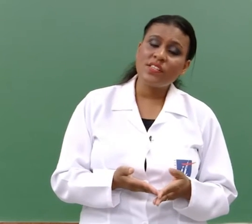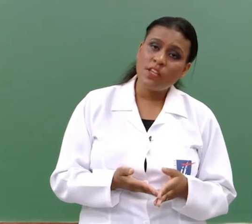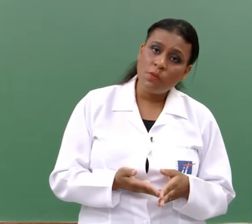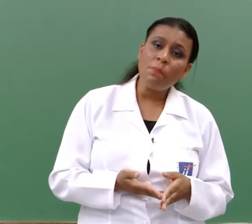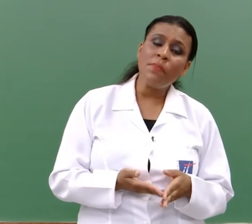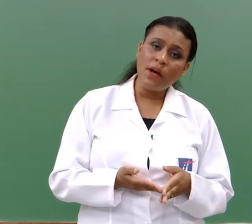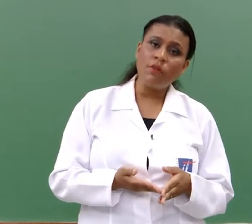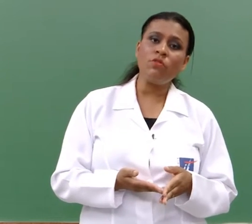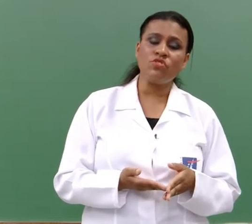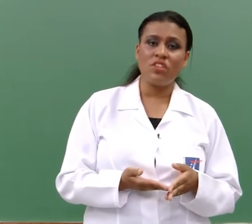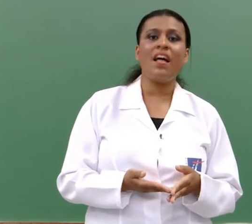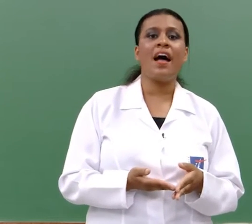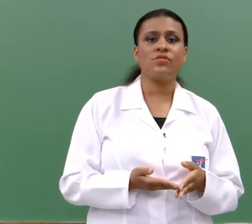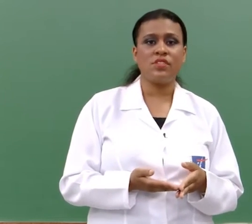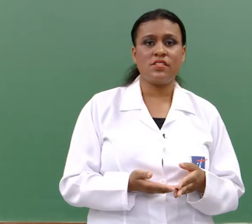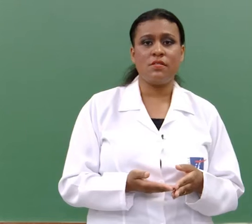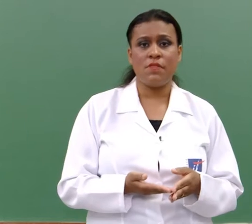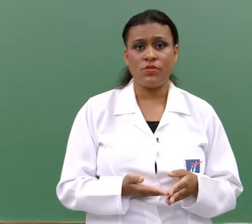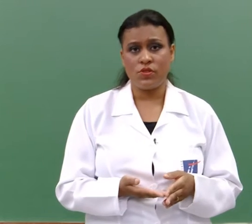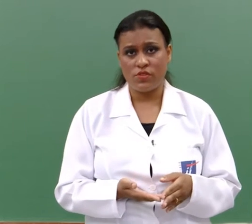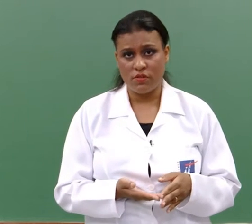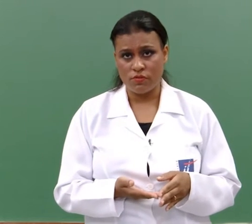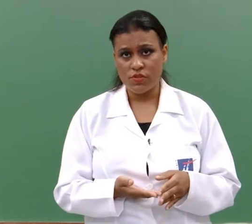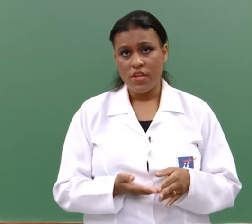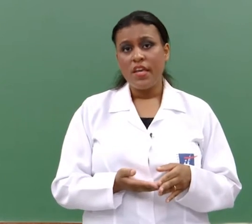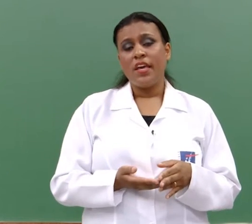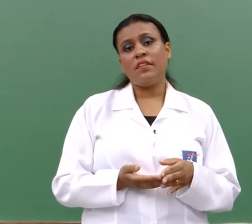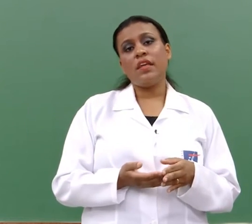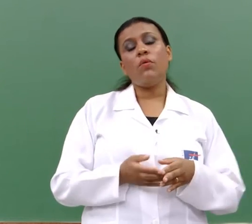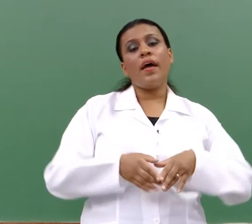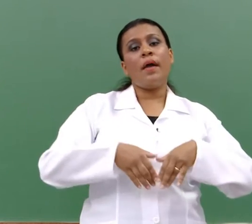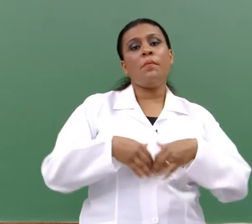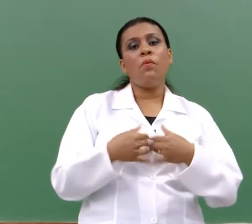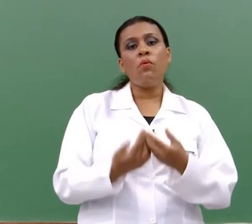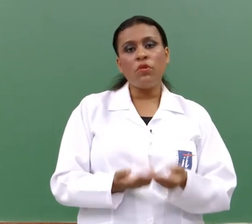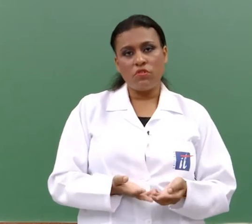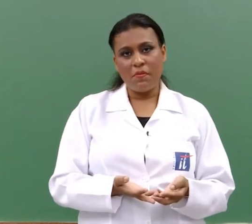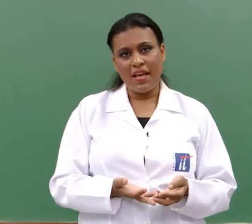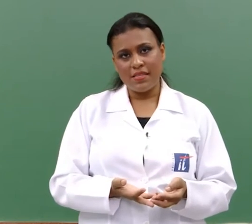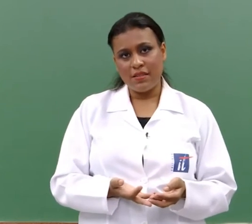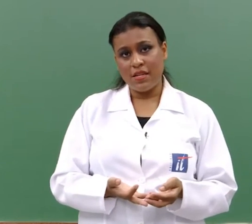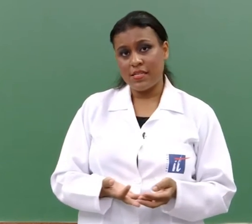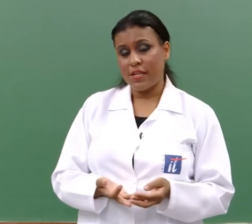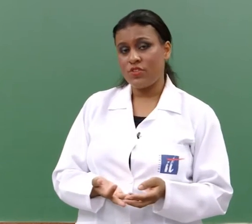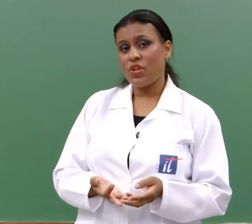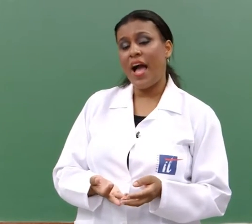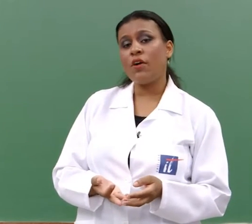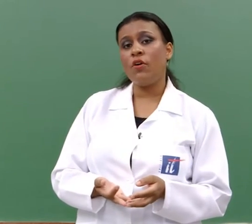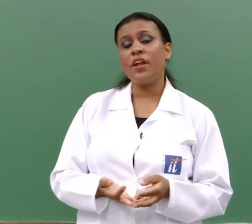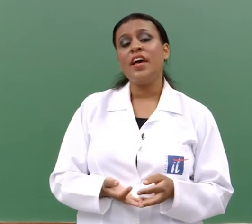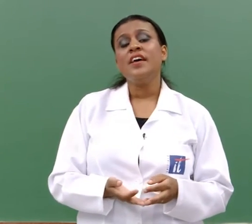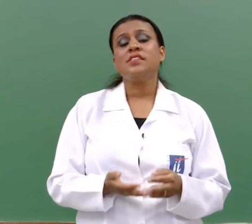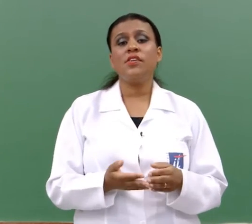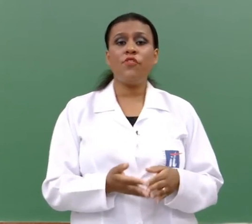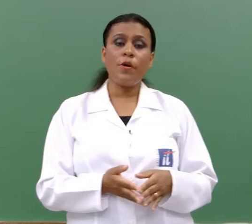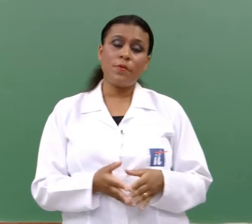fazer um banco de dados assim para os seus alunos. Então, é muito mais interessante. Agora, se for